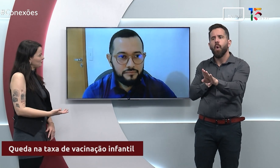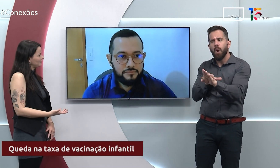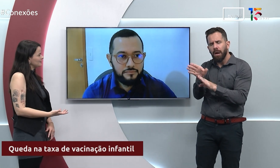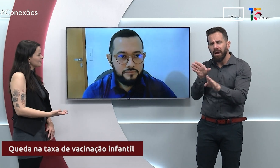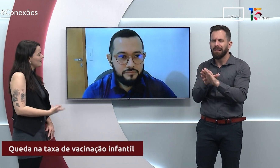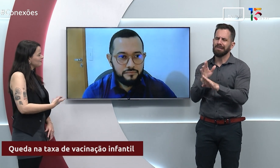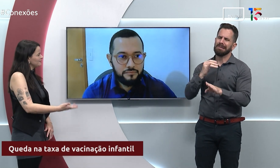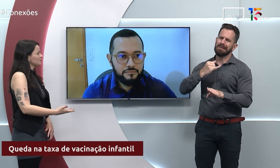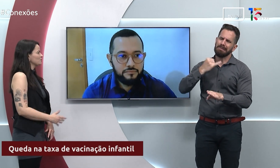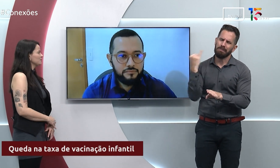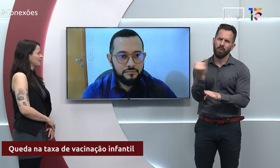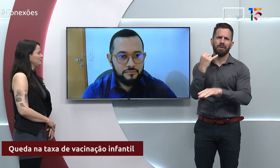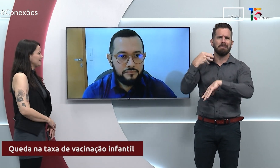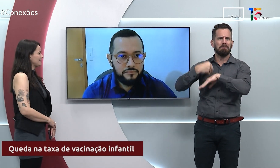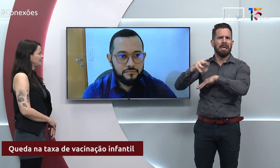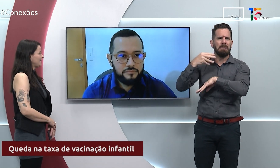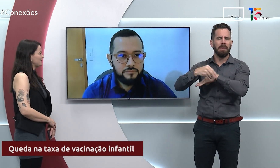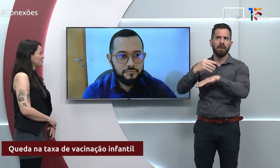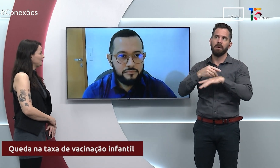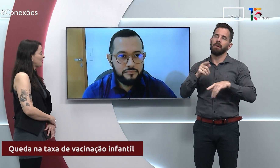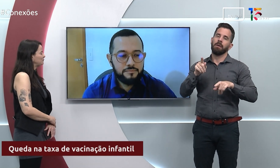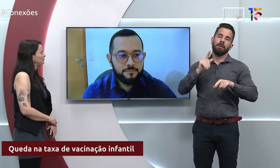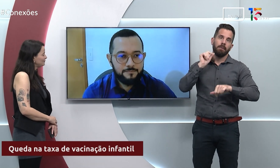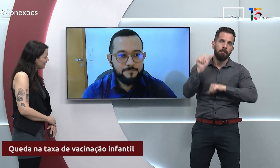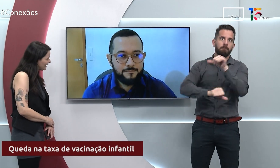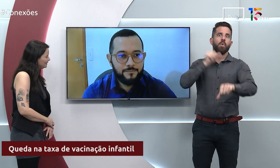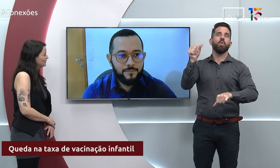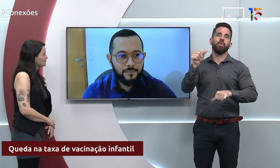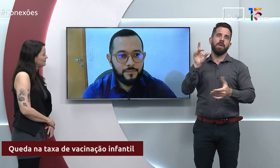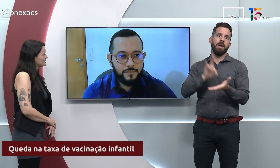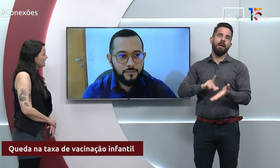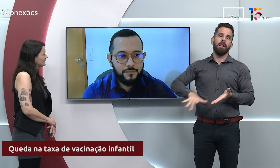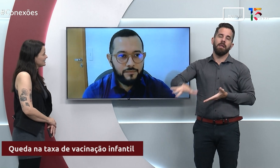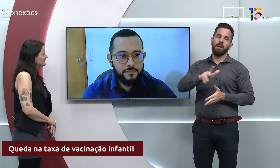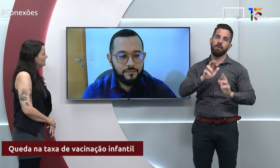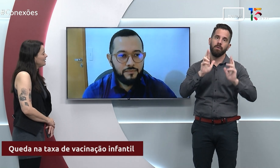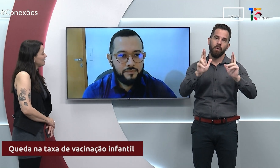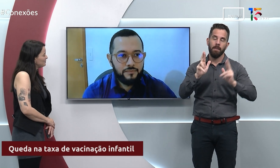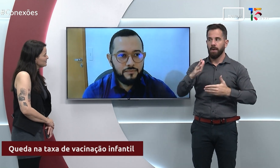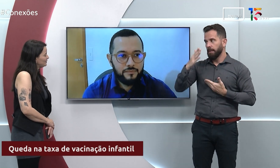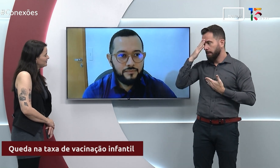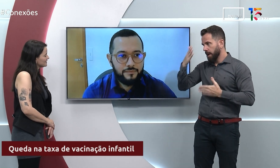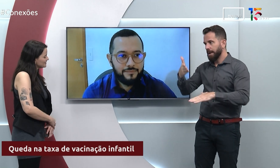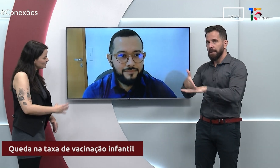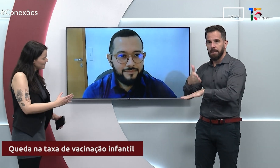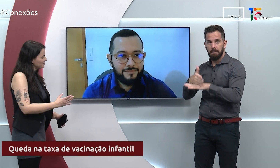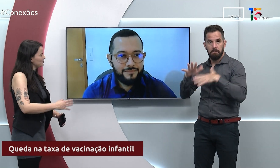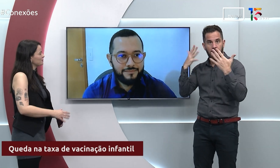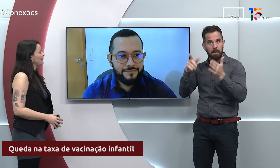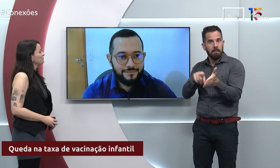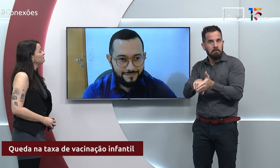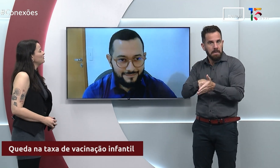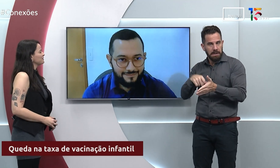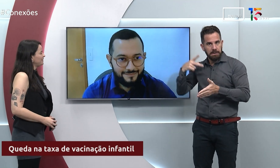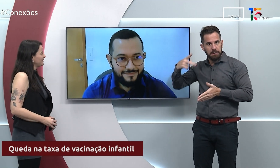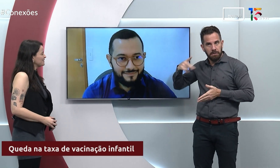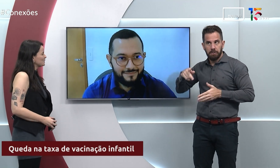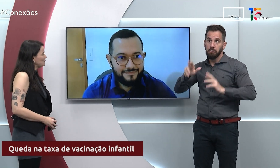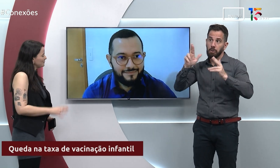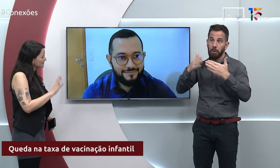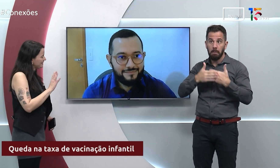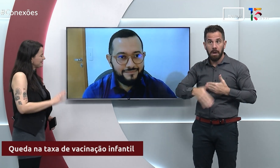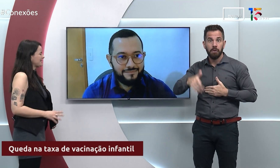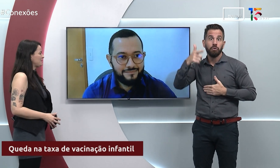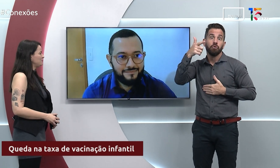dessa importância, para ver se a gente consegue mudar essa realidade, né, Ronaldo? Muito obrigada pela sua presença, parabéns pela pesquisa, espero que a gente volte a falar